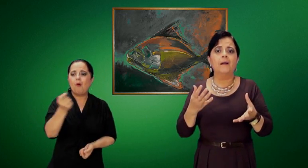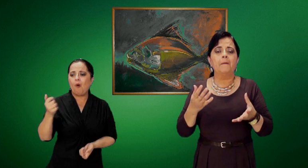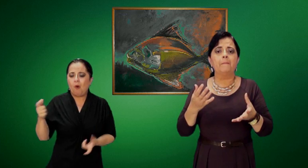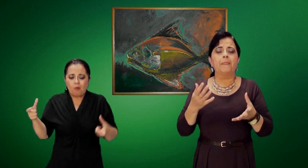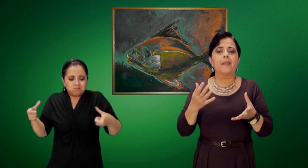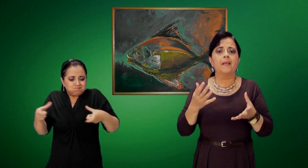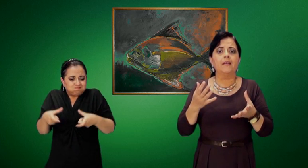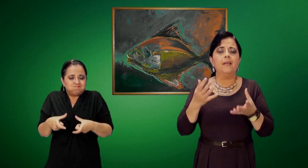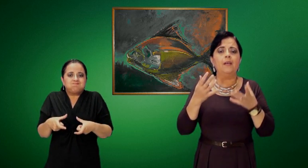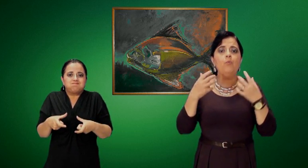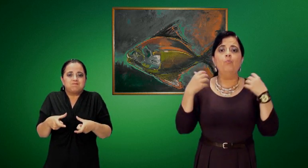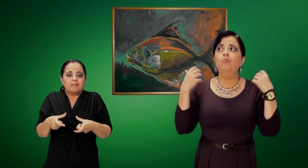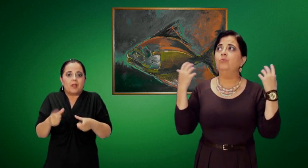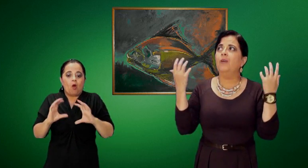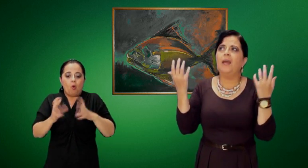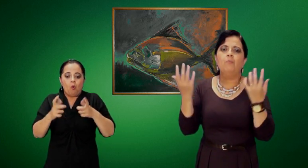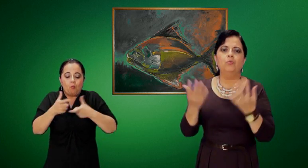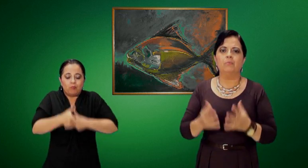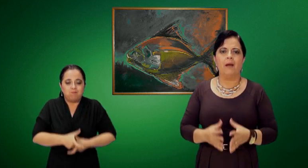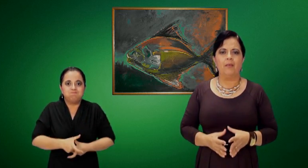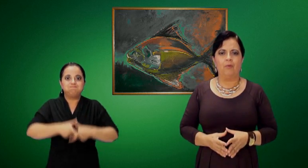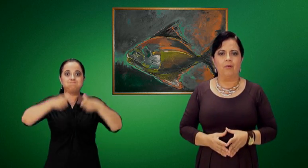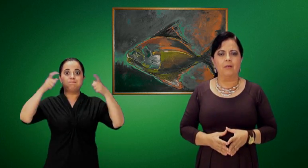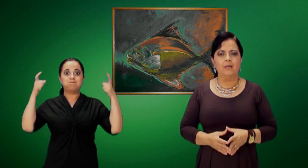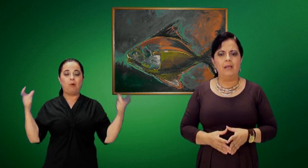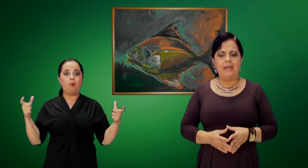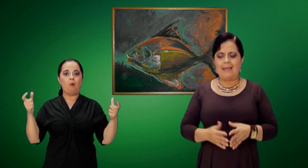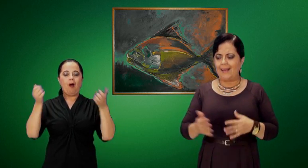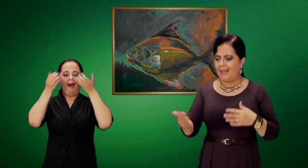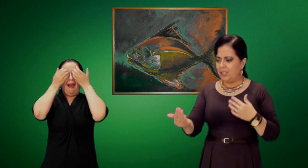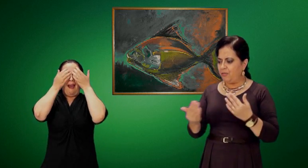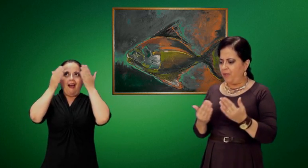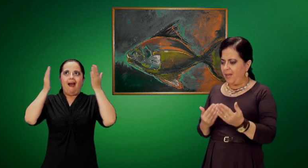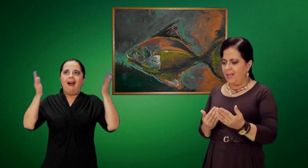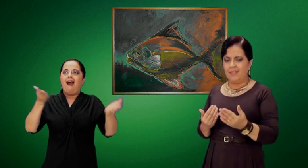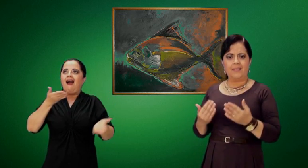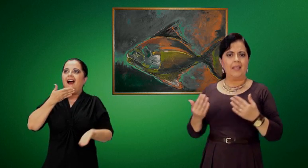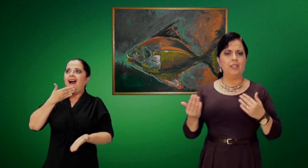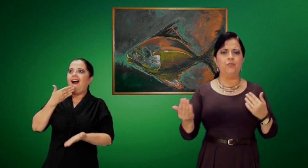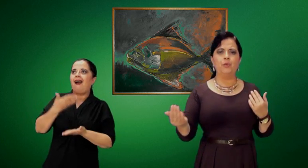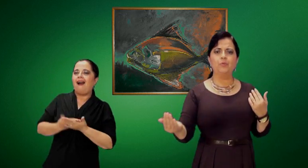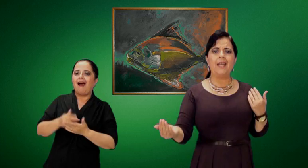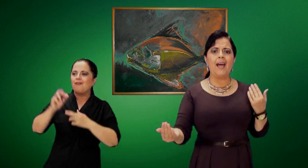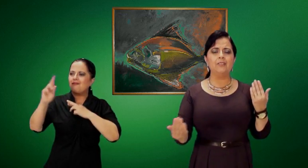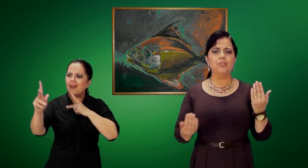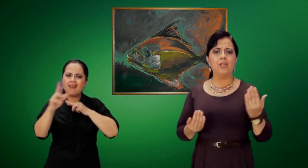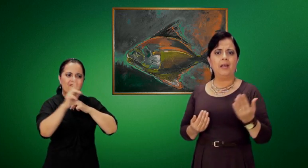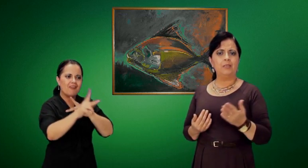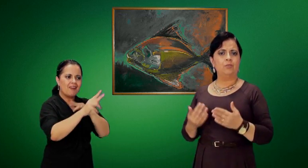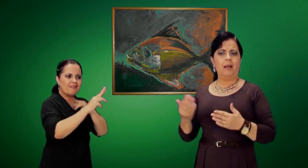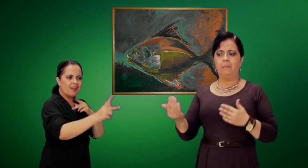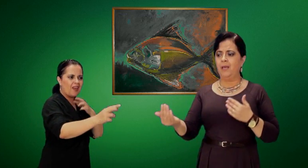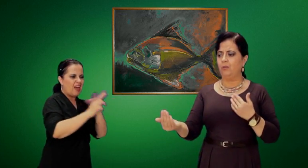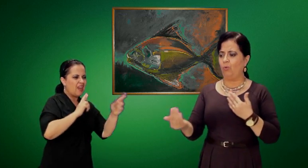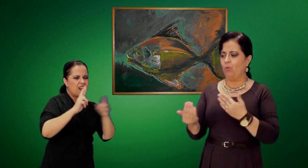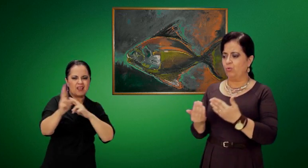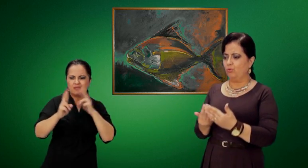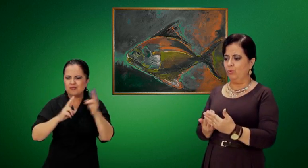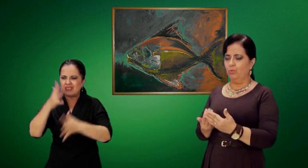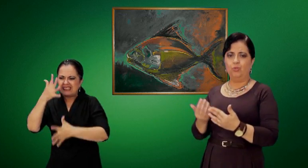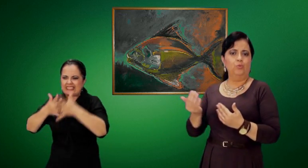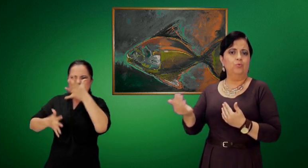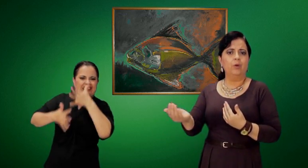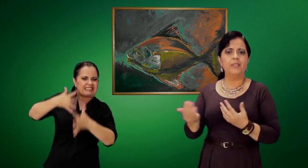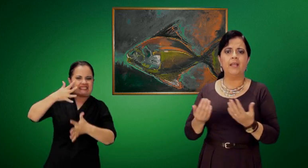surdos, e o mundo ele é muito maior. E aquela diferença, aquela dificuldade de relacionamento com